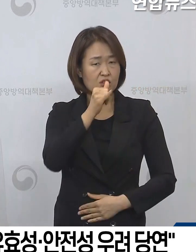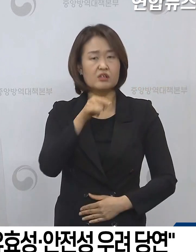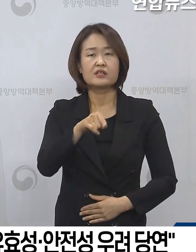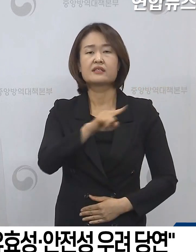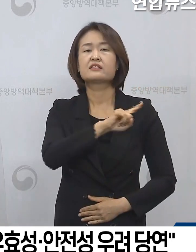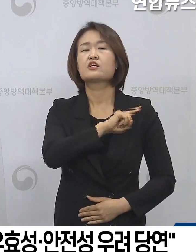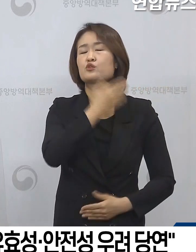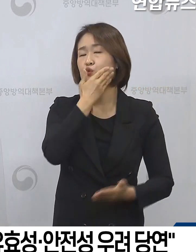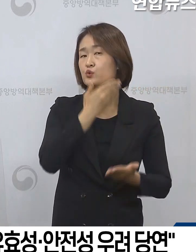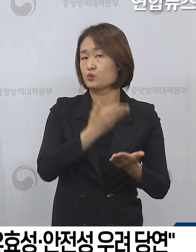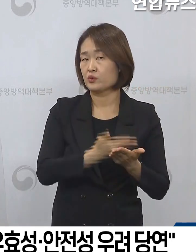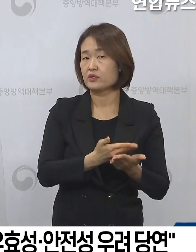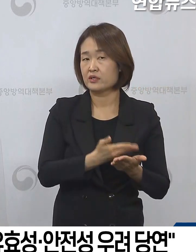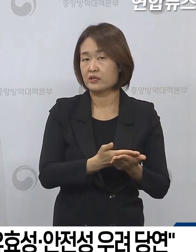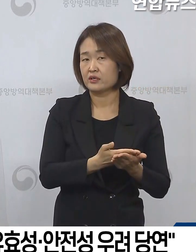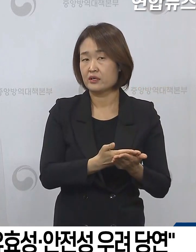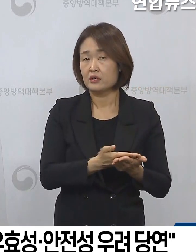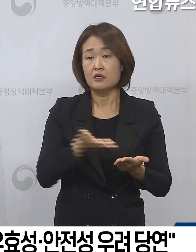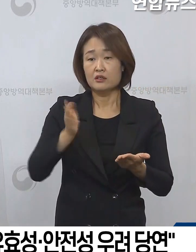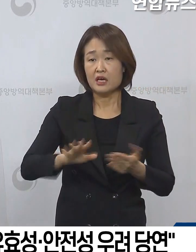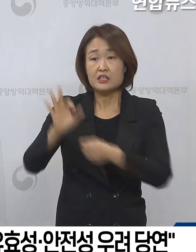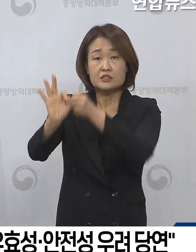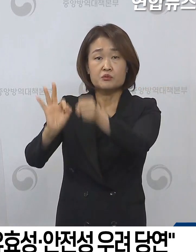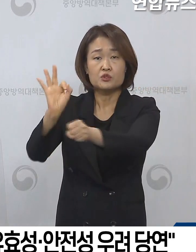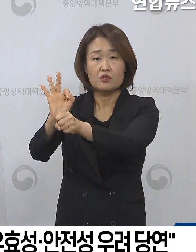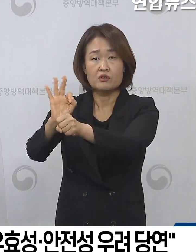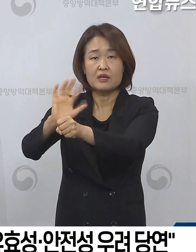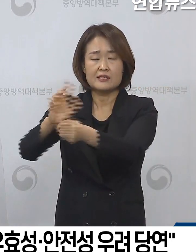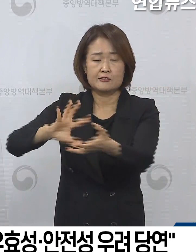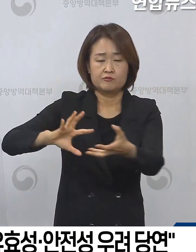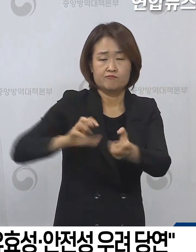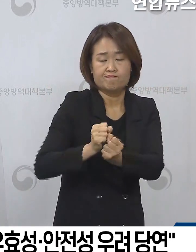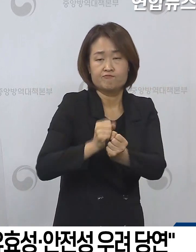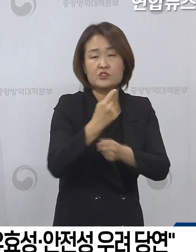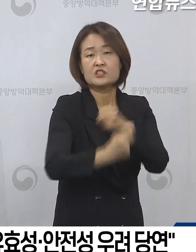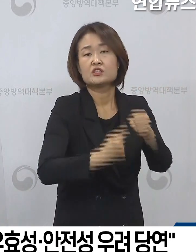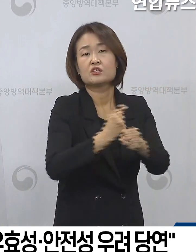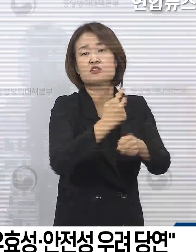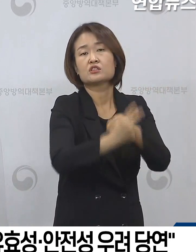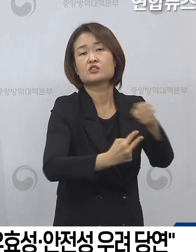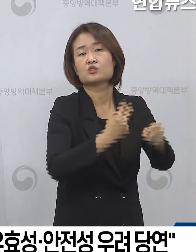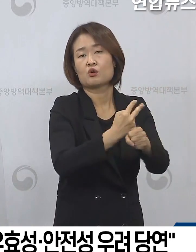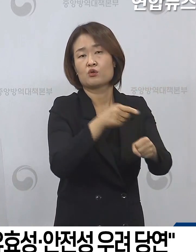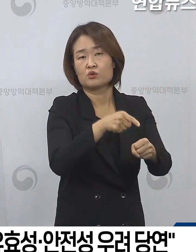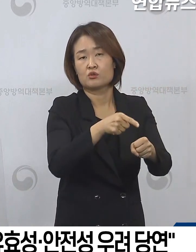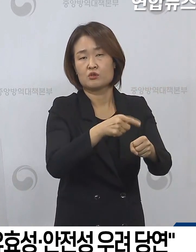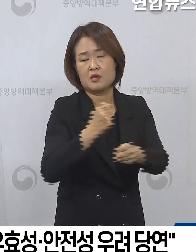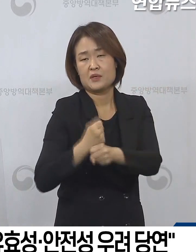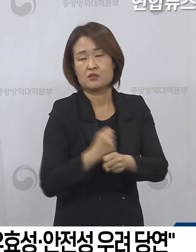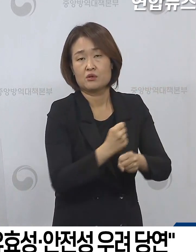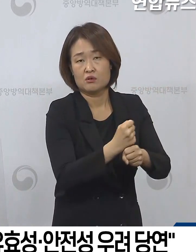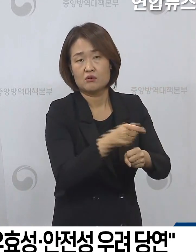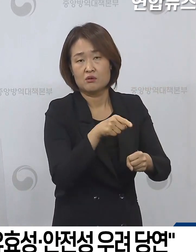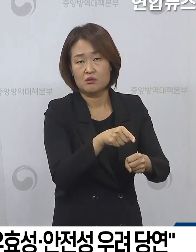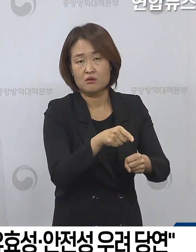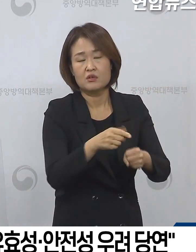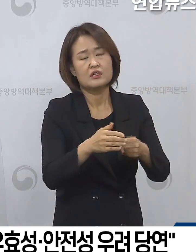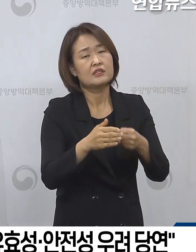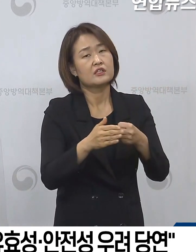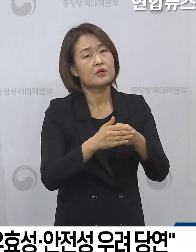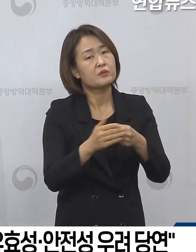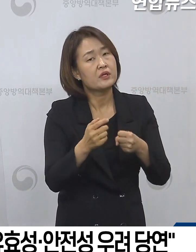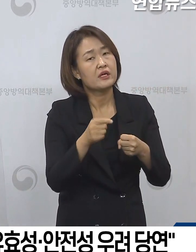이런 기간이 10년 에서 일원으로 단축된 것이므로 당연히 장기간에 걸쳐서 검증 백팩 씬 보다는